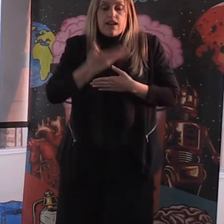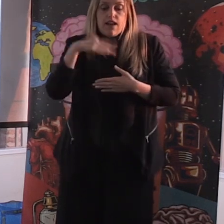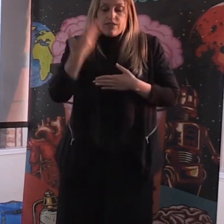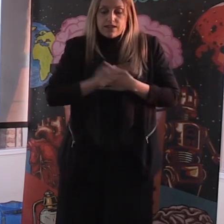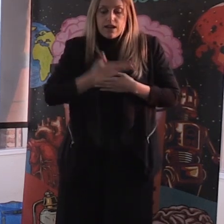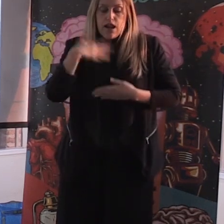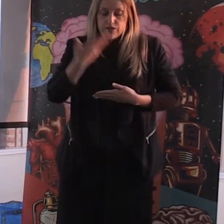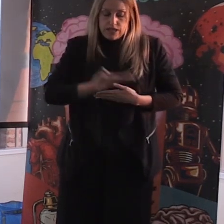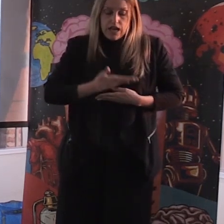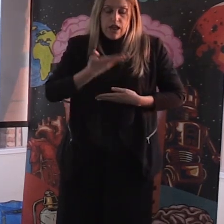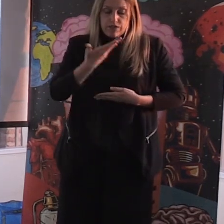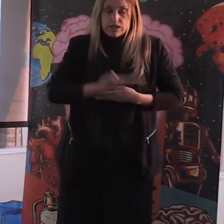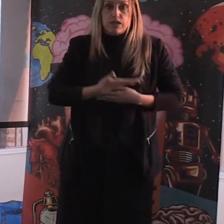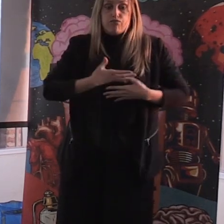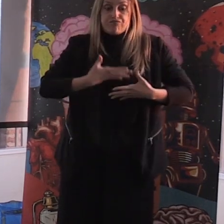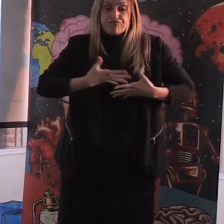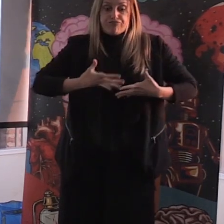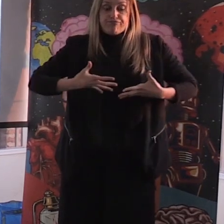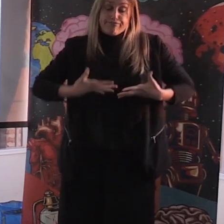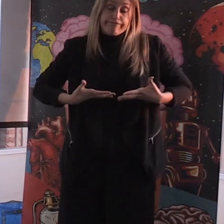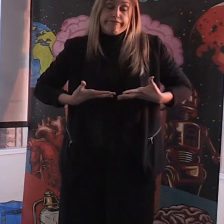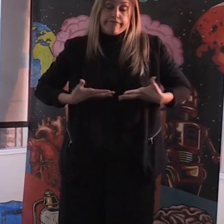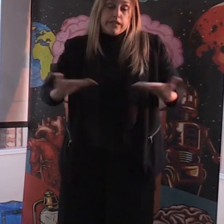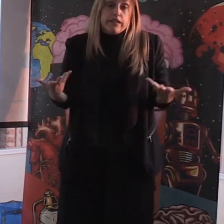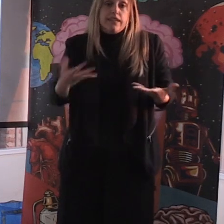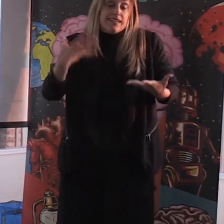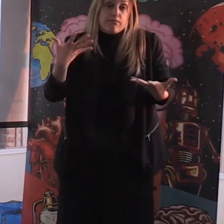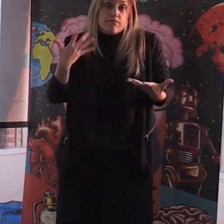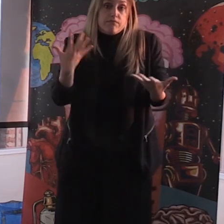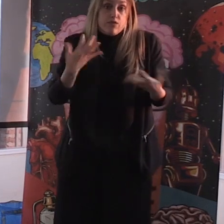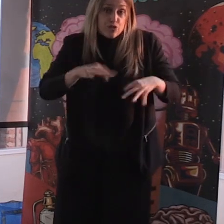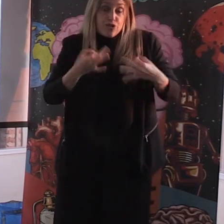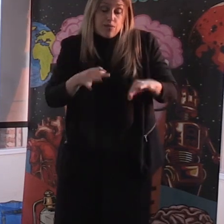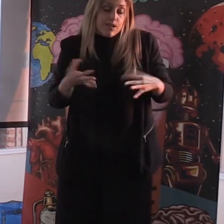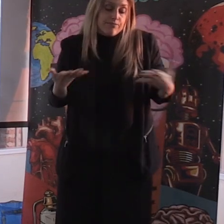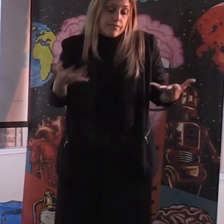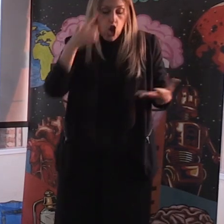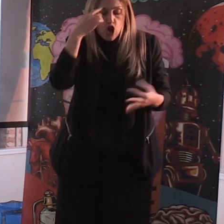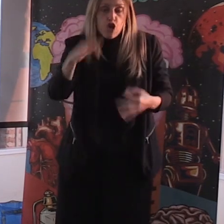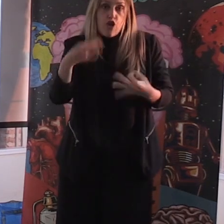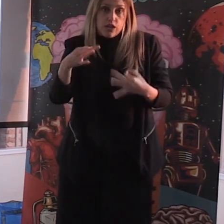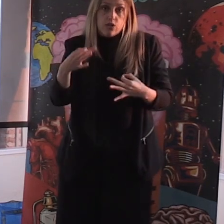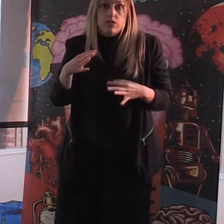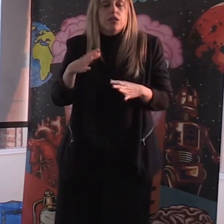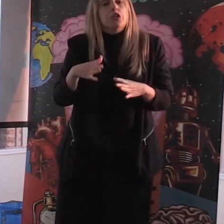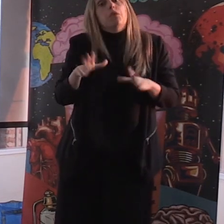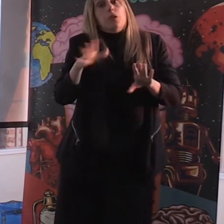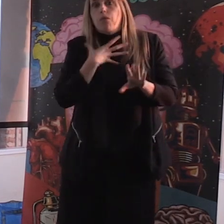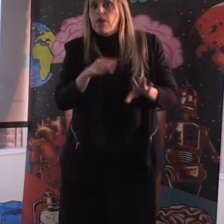cuerpo. Si esto es verdad, tiene lógica su idea, pero posiblemente no es